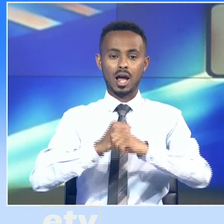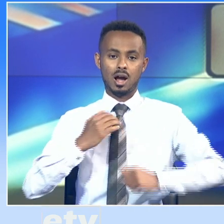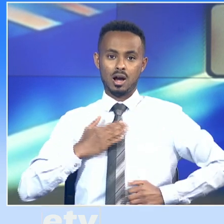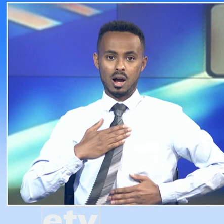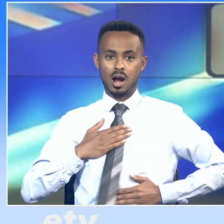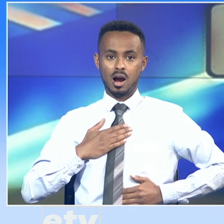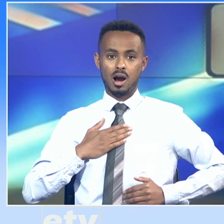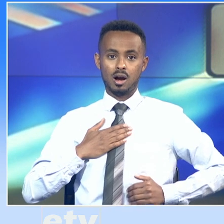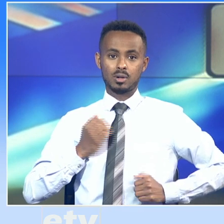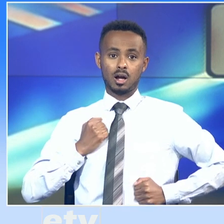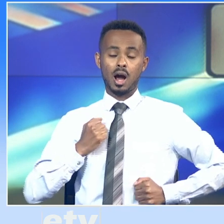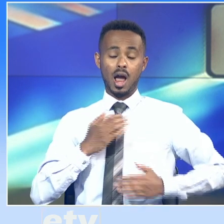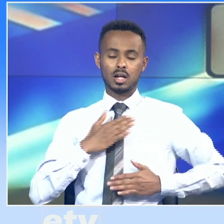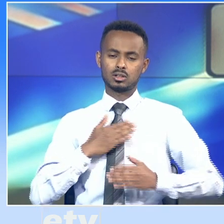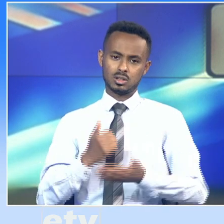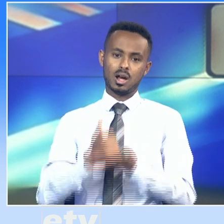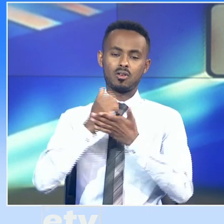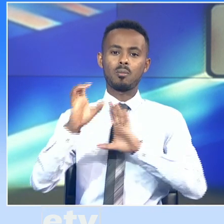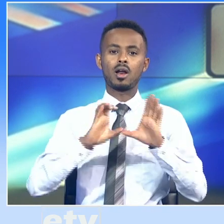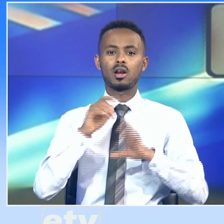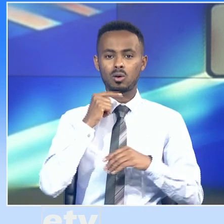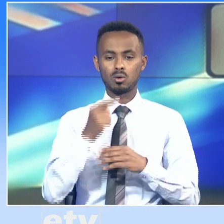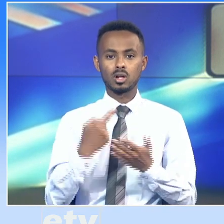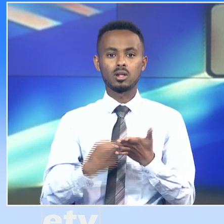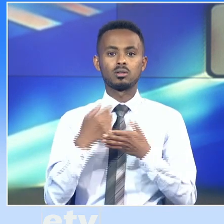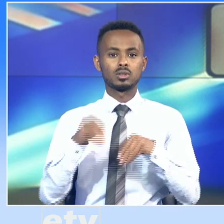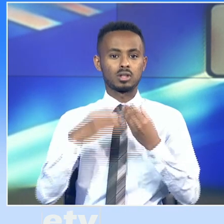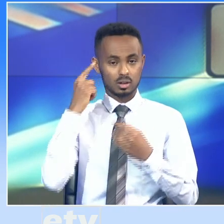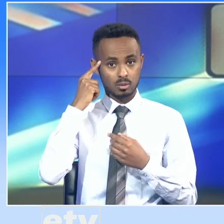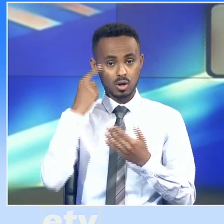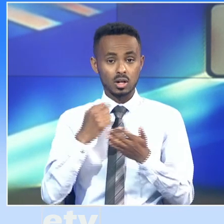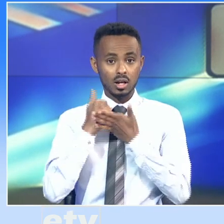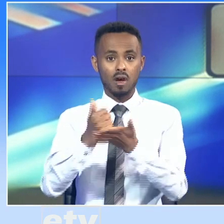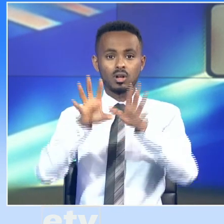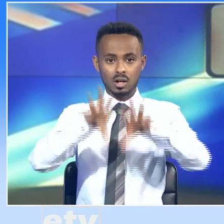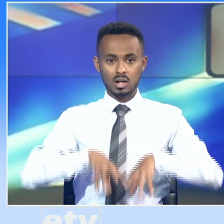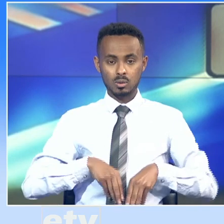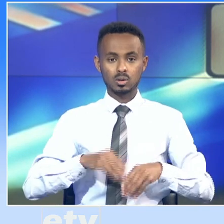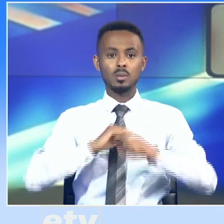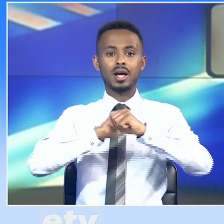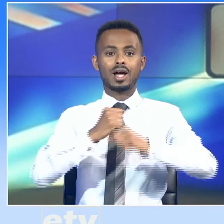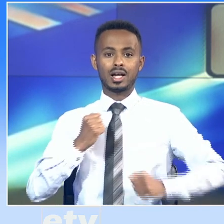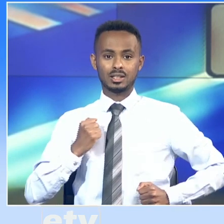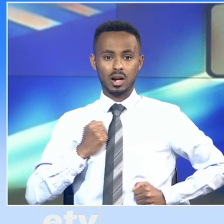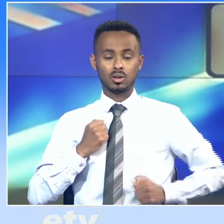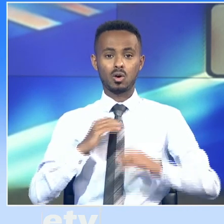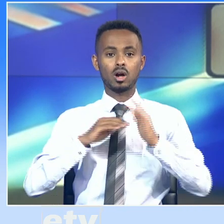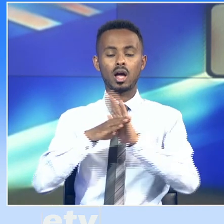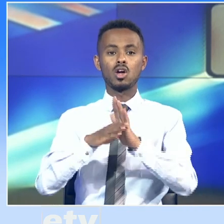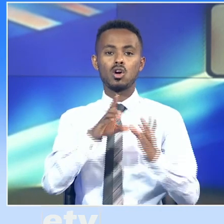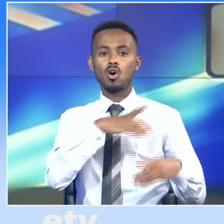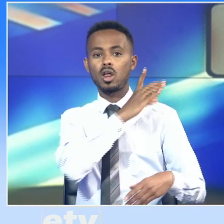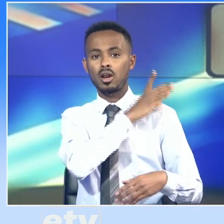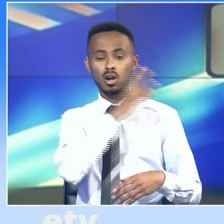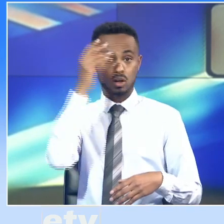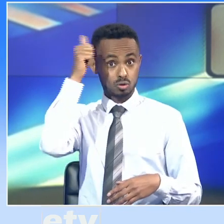ኃይላችንን ድጋፍ ለማድረግ ነው ዛሬ የምናደርገው መዋጮ። ድጋፉን የተረከቡት የመከላከያ ሰራዊት ተወካይ ኮሎኔል የኑስ